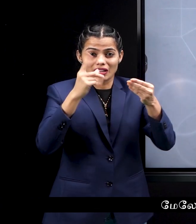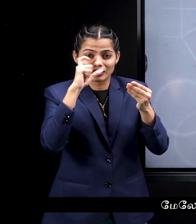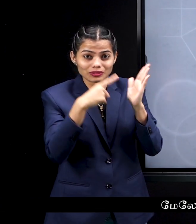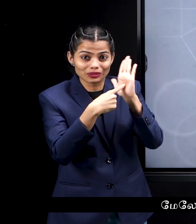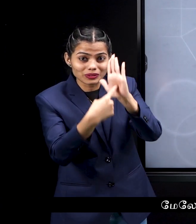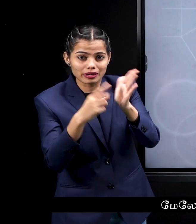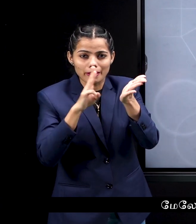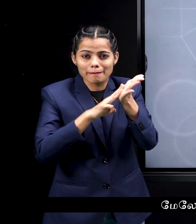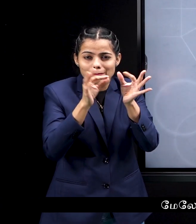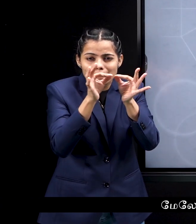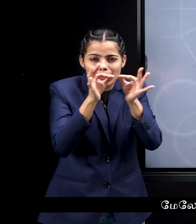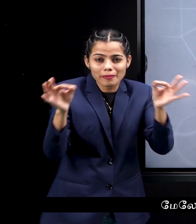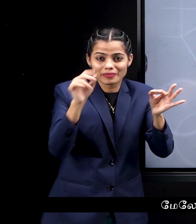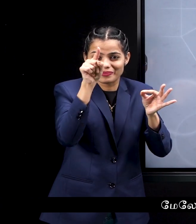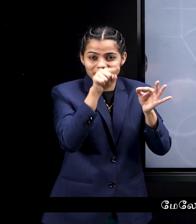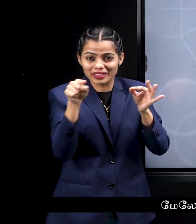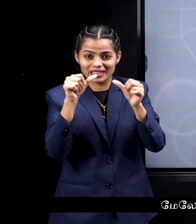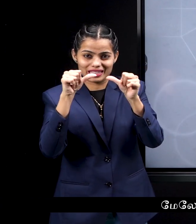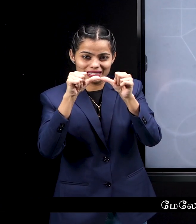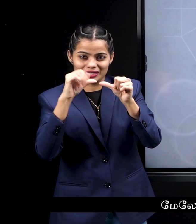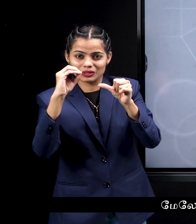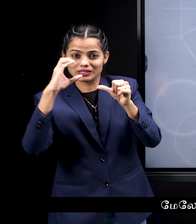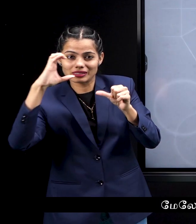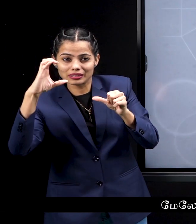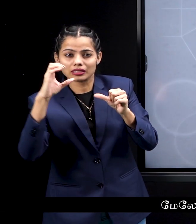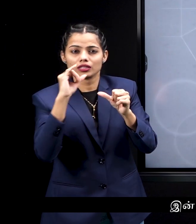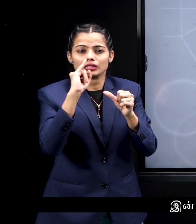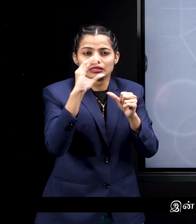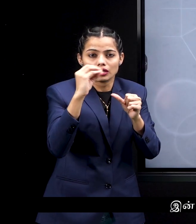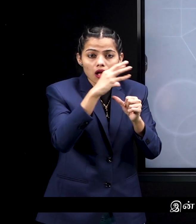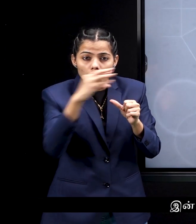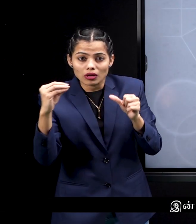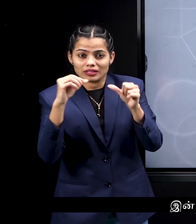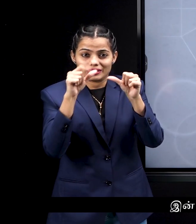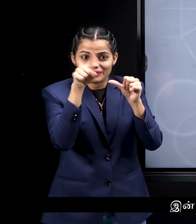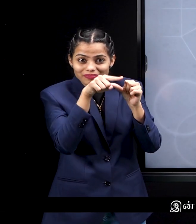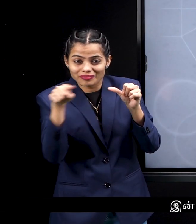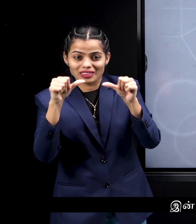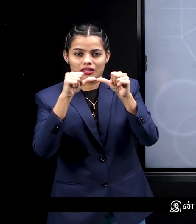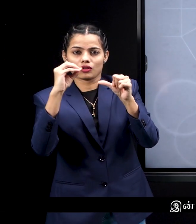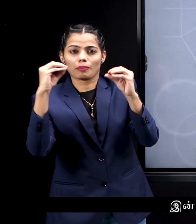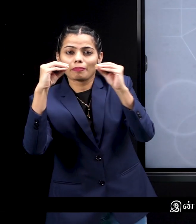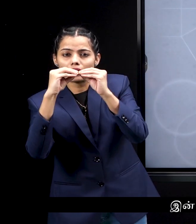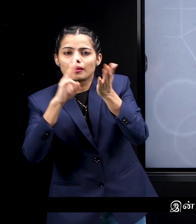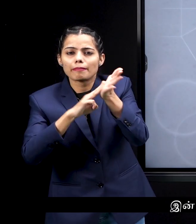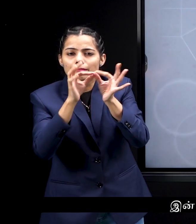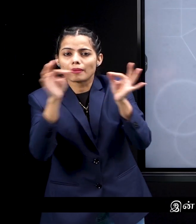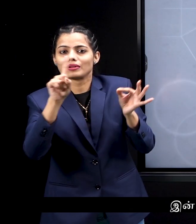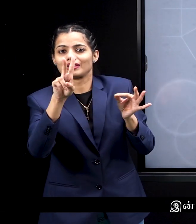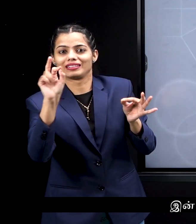மேலே கொடுக்கப்பட்டுள்ள படத்தில் குறுங்கோணம் AOC யின் அளவு 60 பாகை மற்றும் குறுங்கோணம் AOB